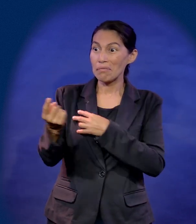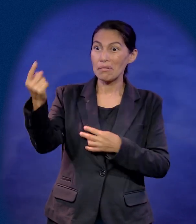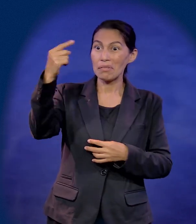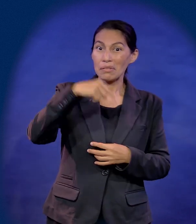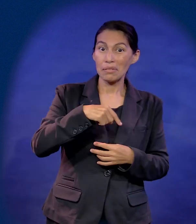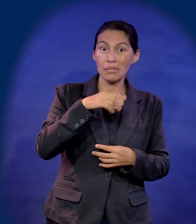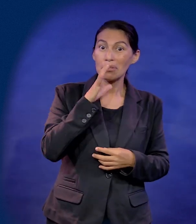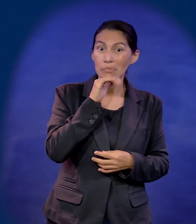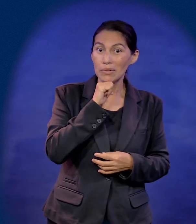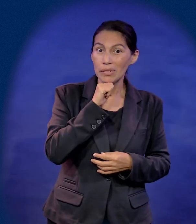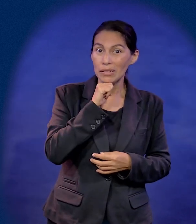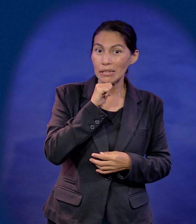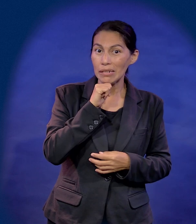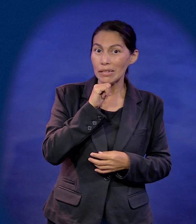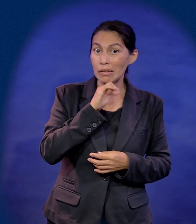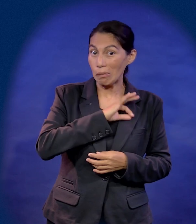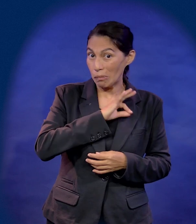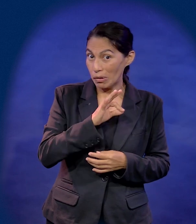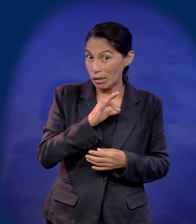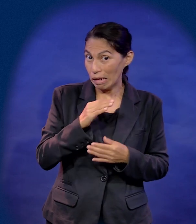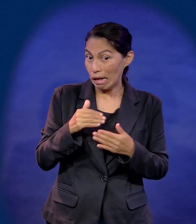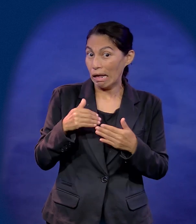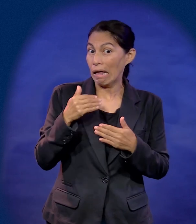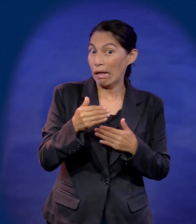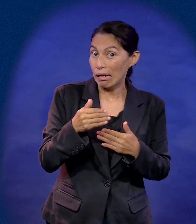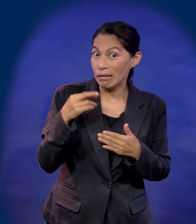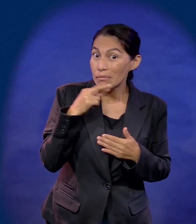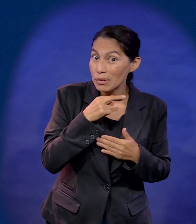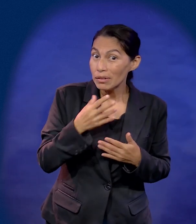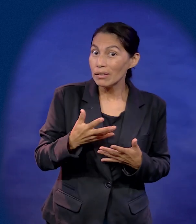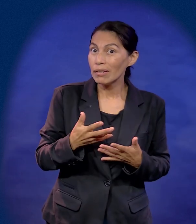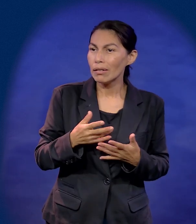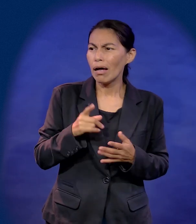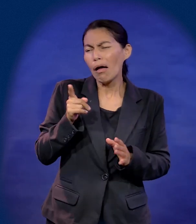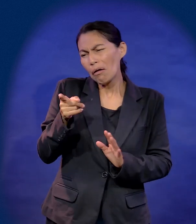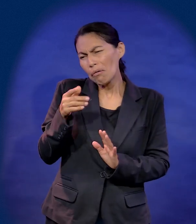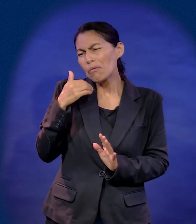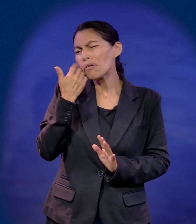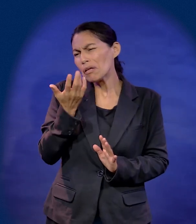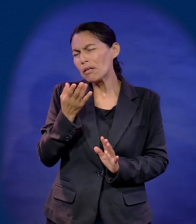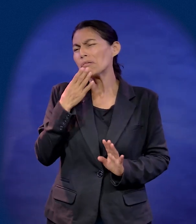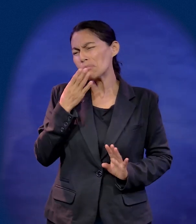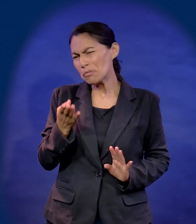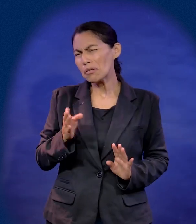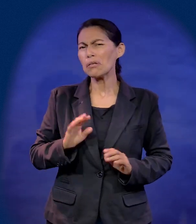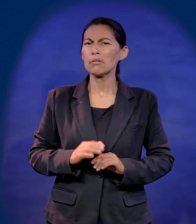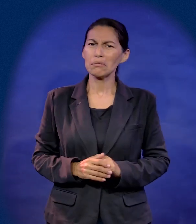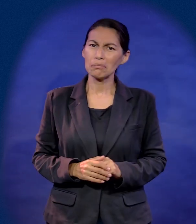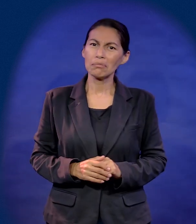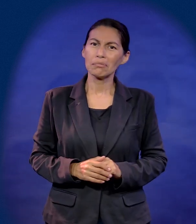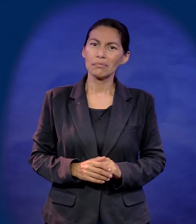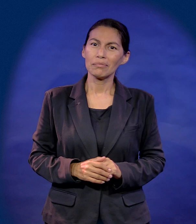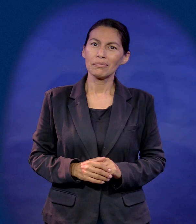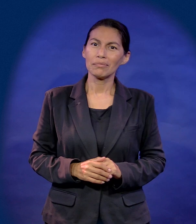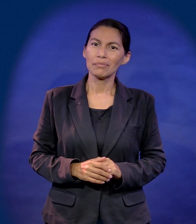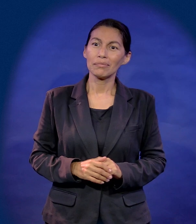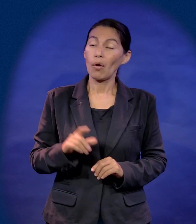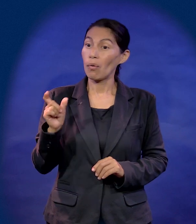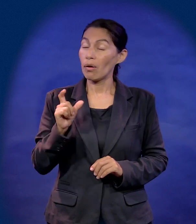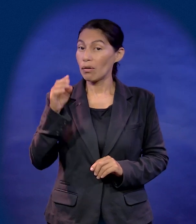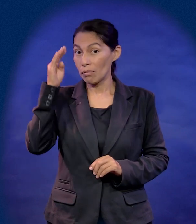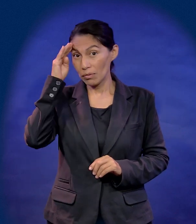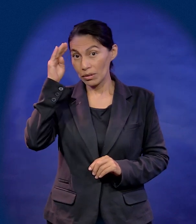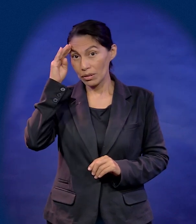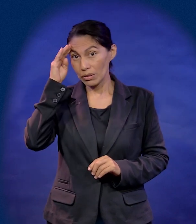que el verano no va a poder venir, la que está en el sur. ¿Será que la adelantamos poquito? Si tú quieres, le digo,